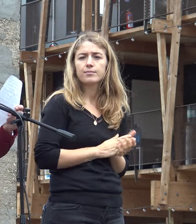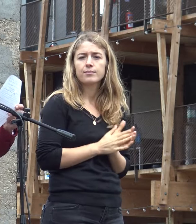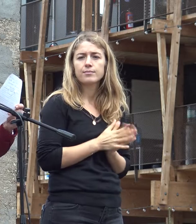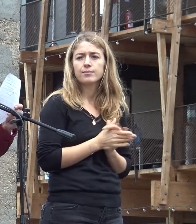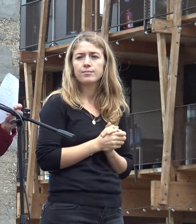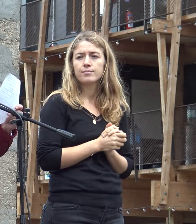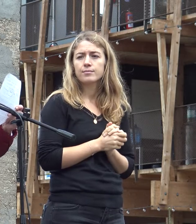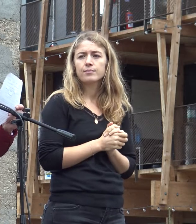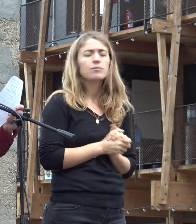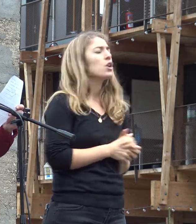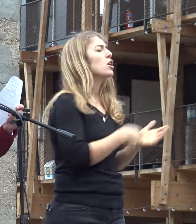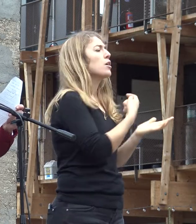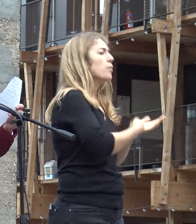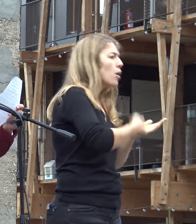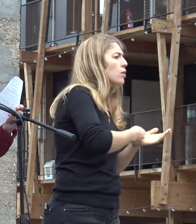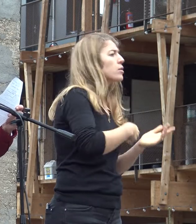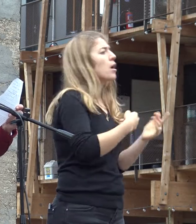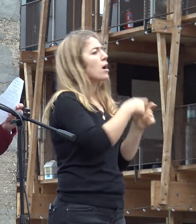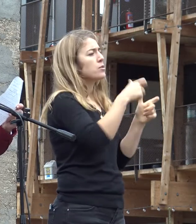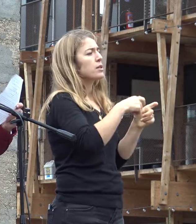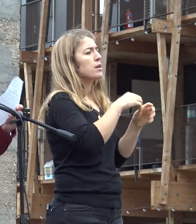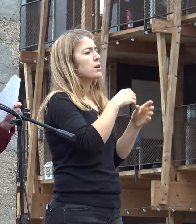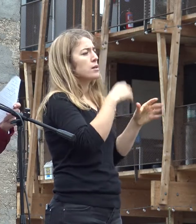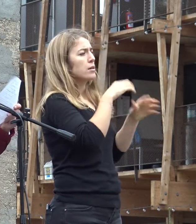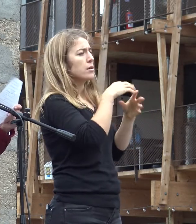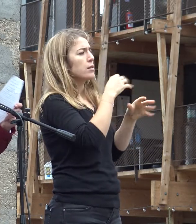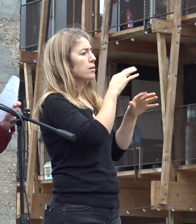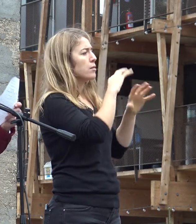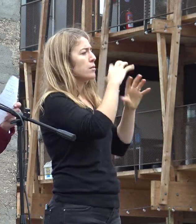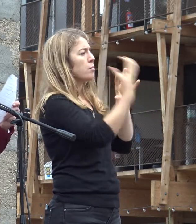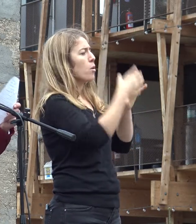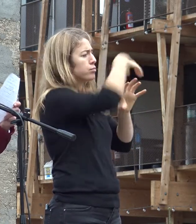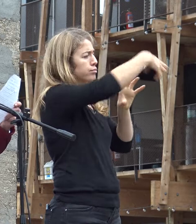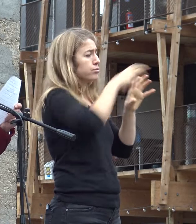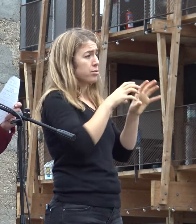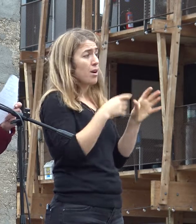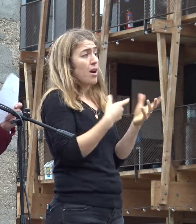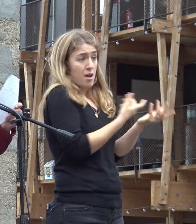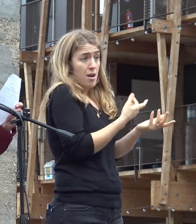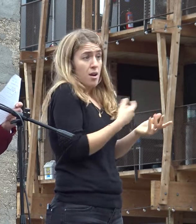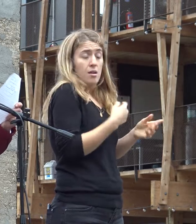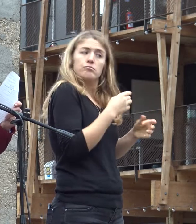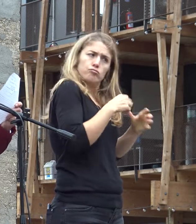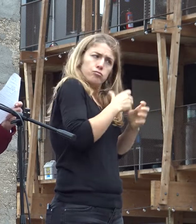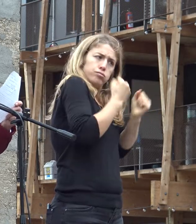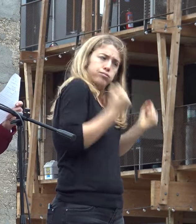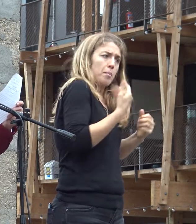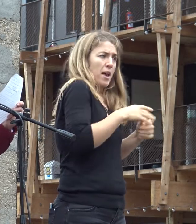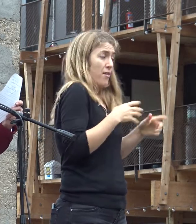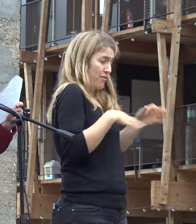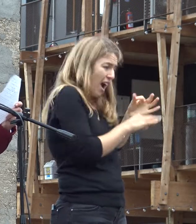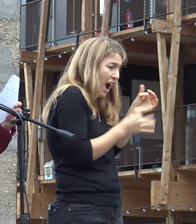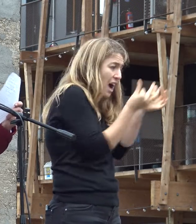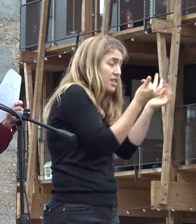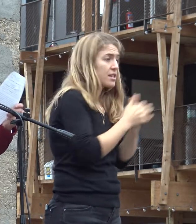Les banques, les multinationales sont des colosses aux pieds d'argile. Les sommes astronomiques que la Société